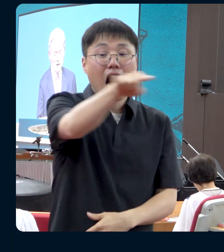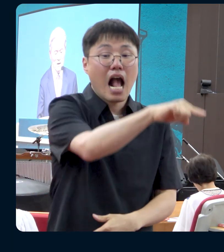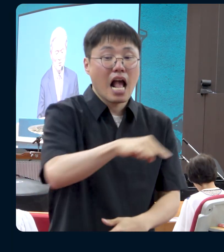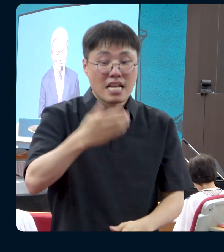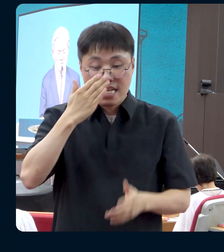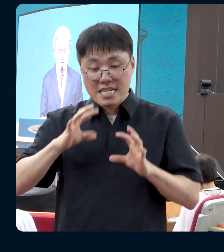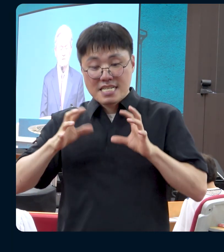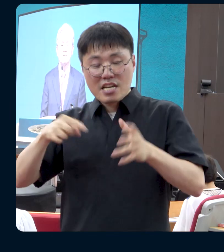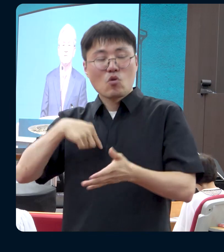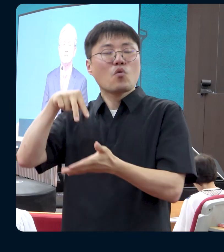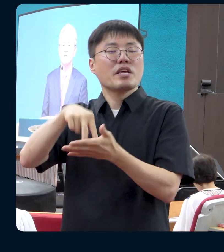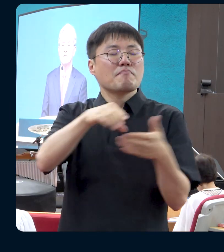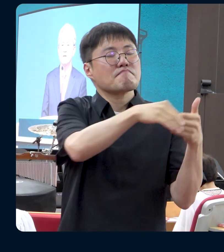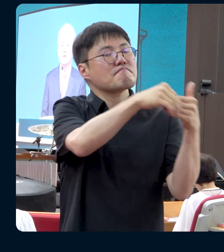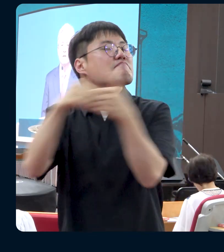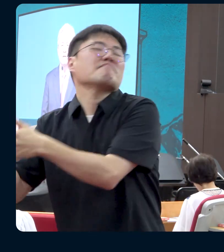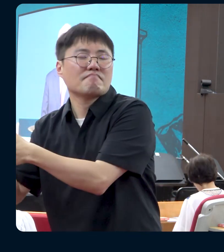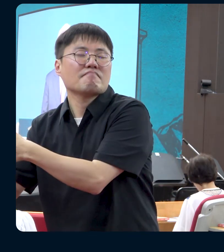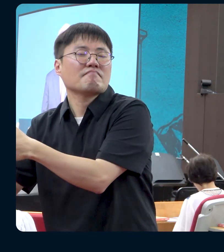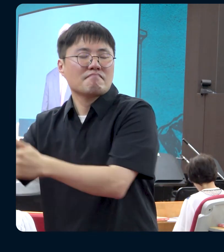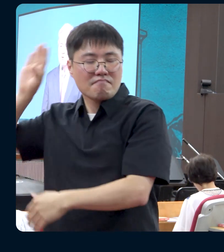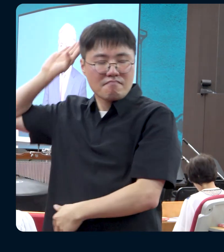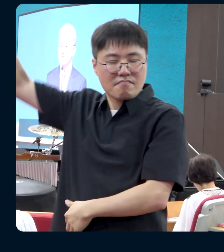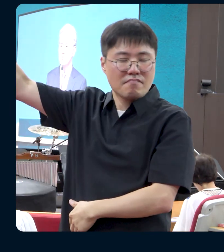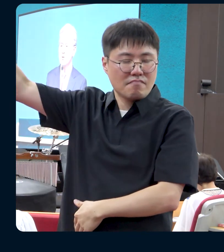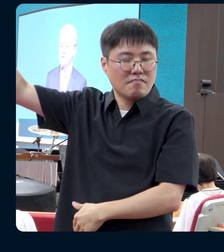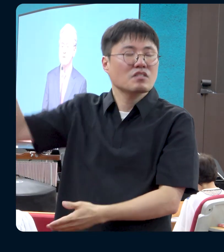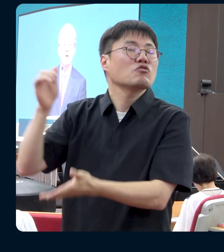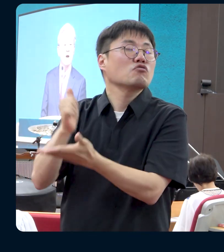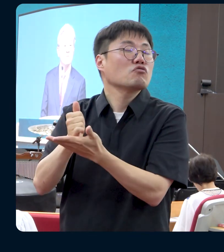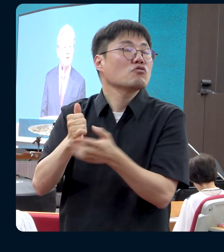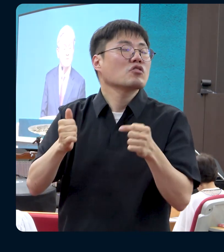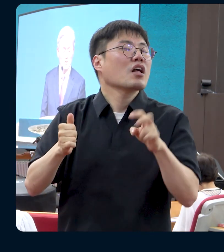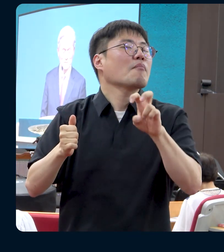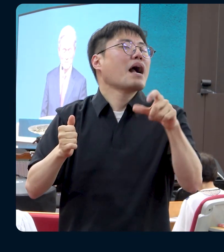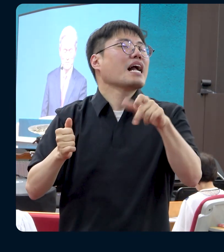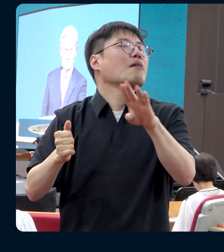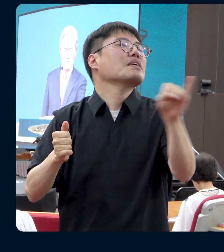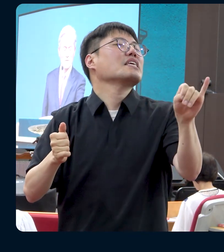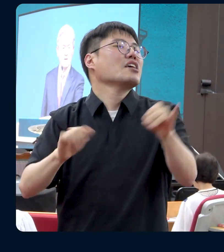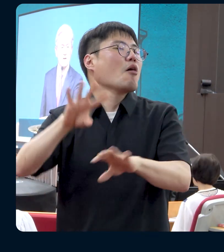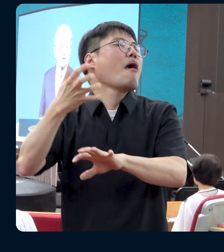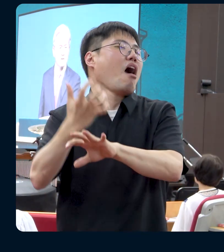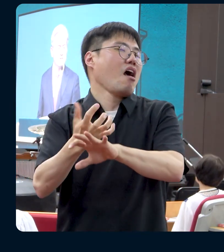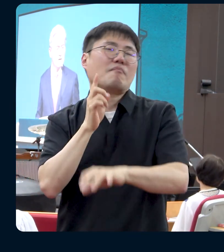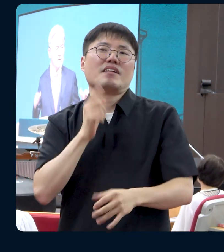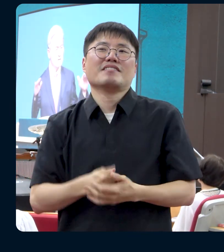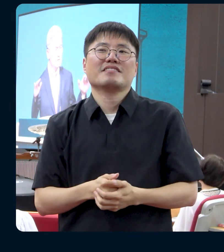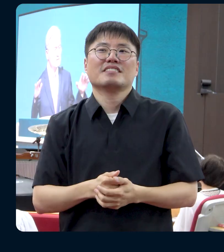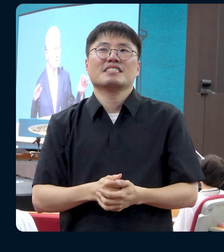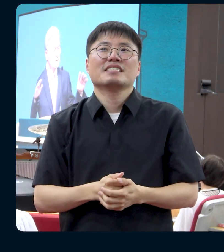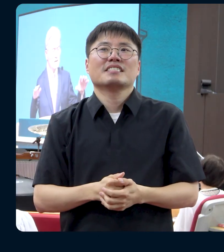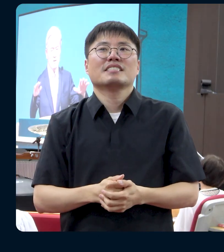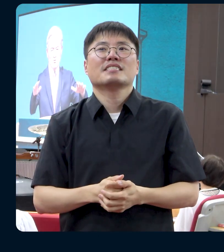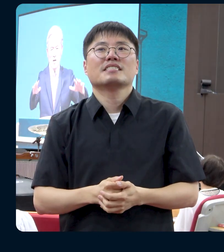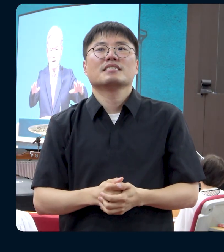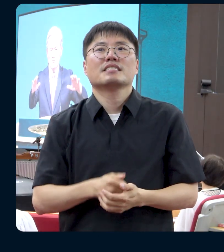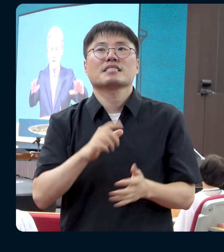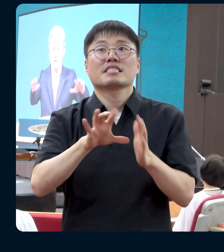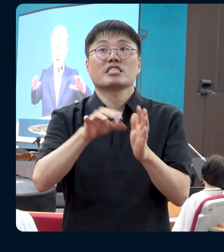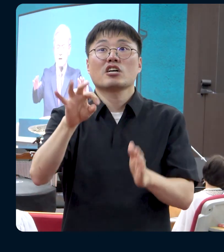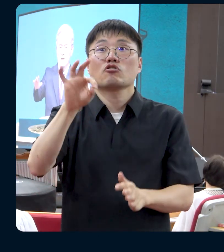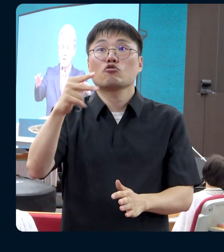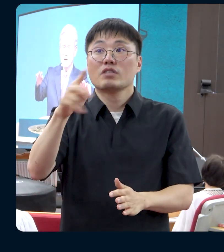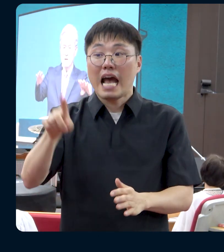헬라를 상대로 이스라엘의 독립을 이끌었던 주전 165년에 있었던 마카비 혁명. 그때